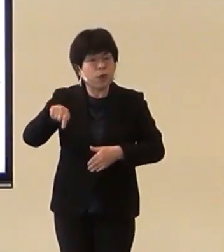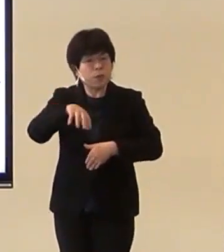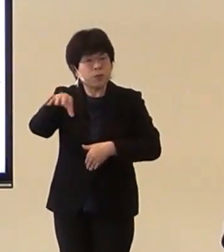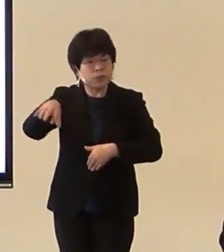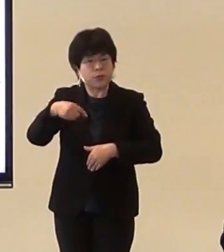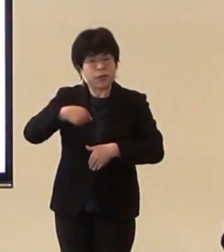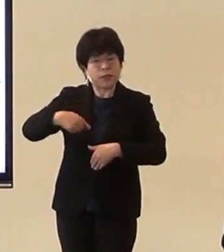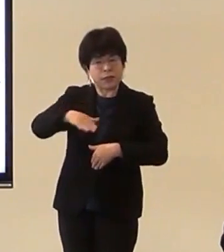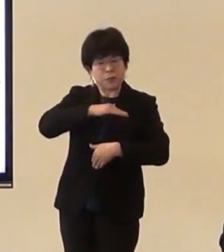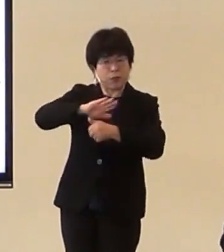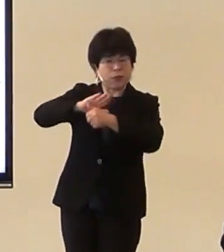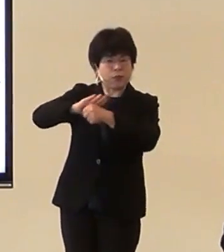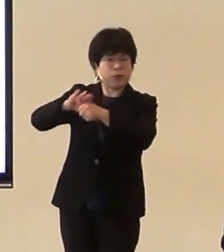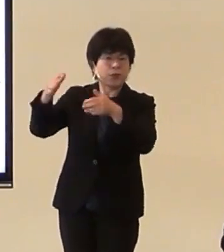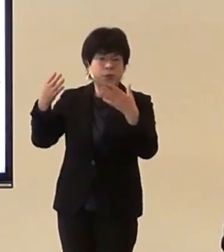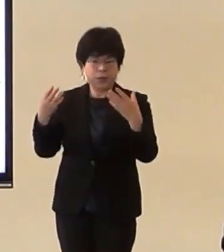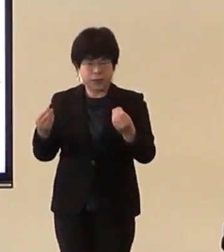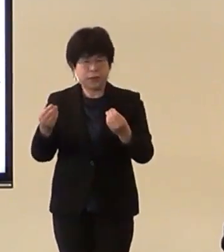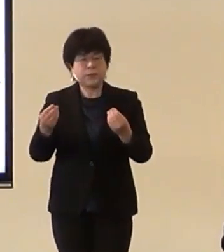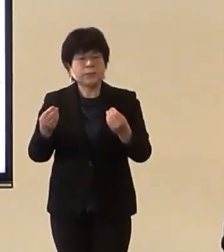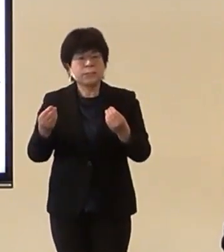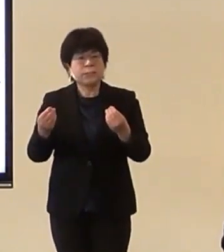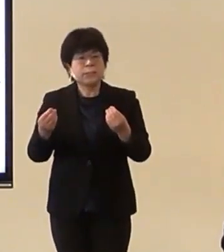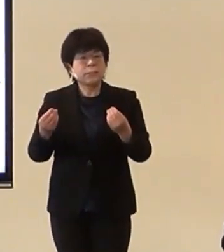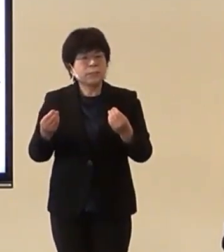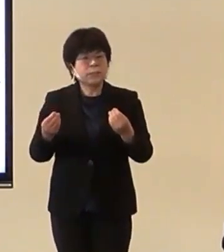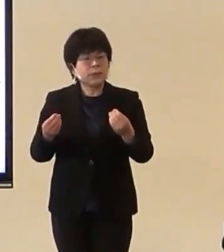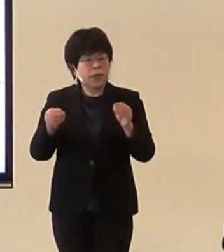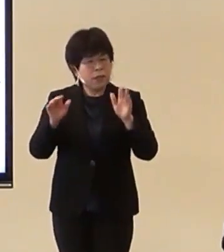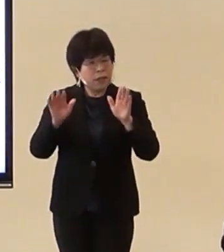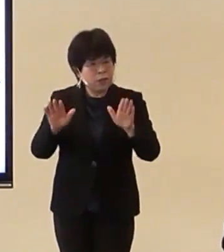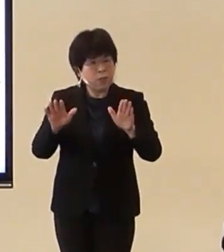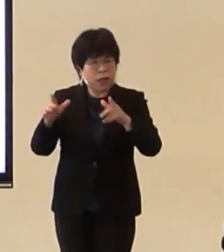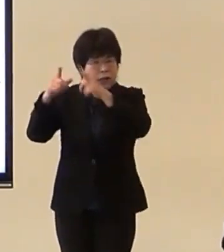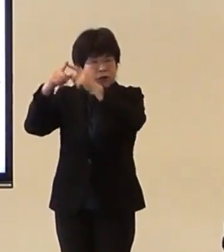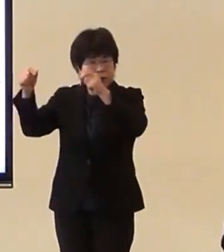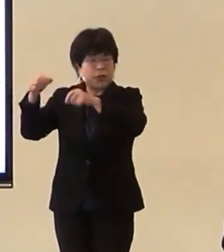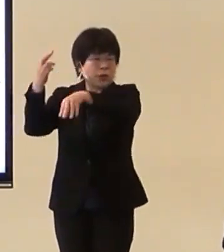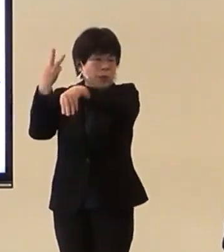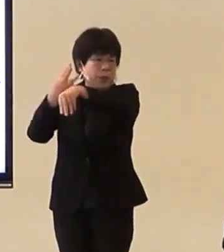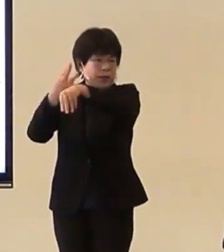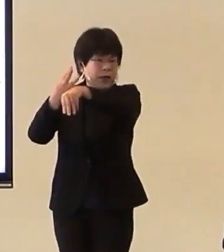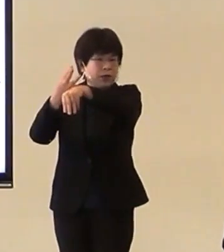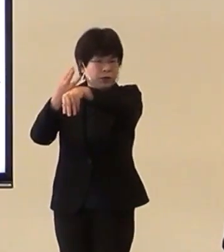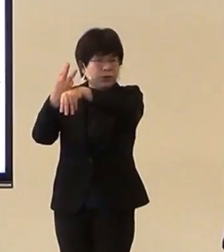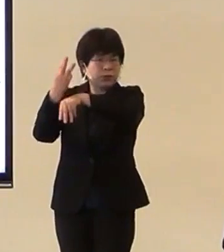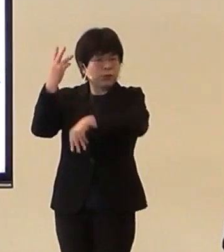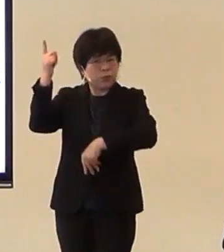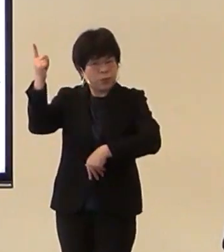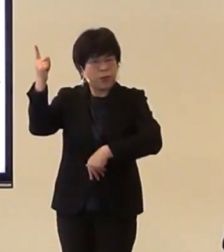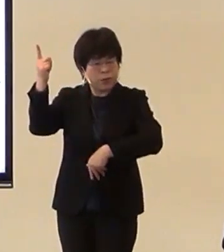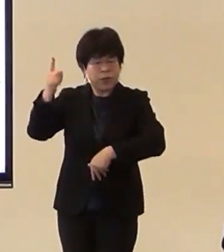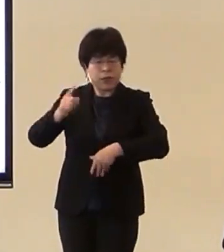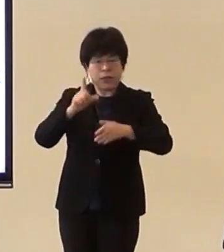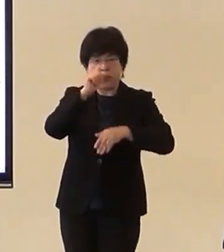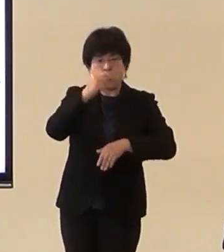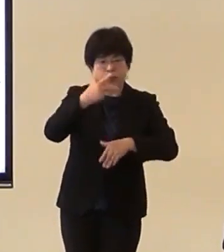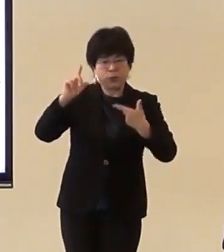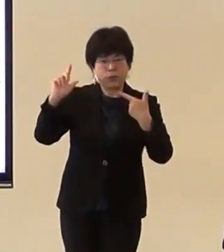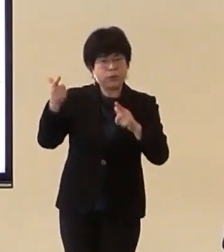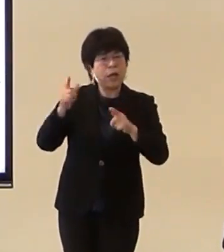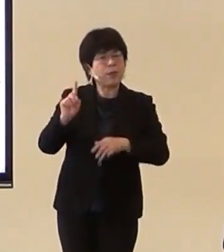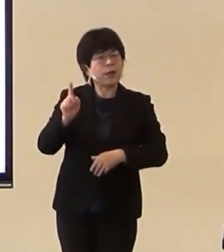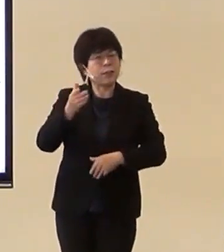いた。それから今回のところの国で言ってるマニュアルとそのどこが違うんだってはっきり言いま